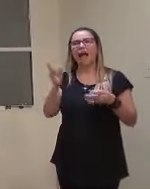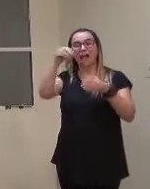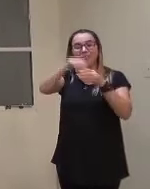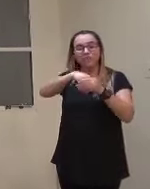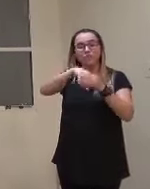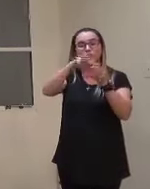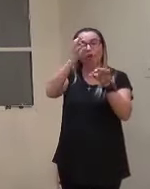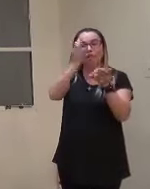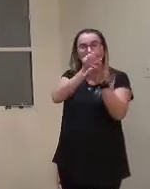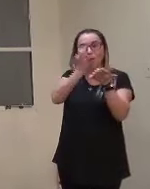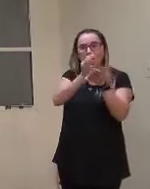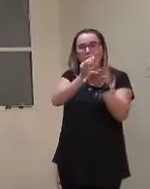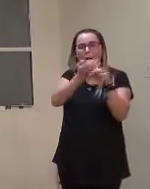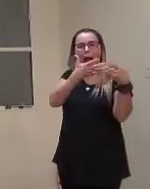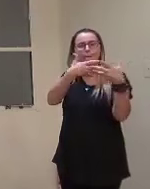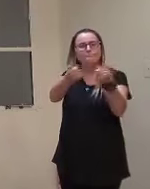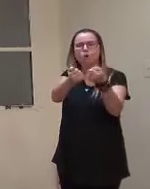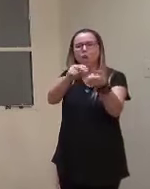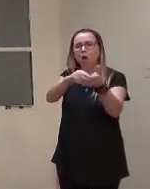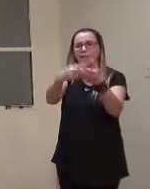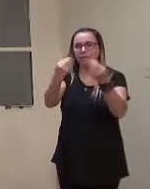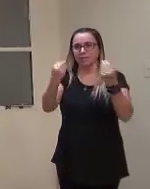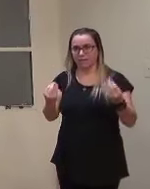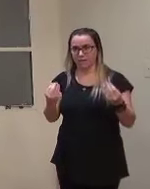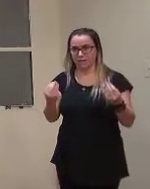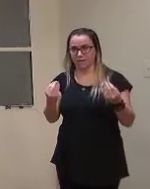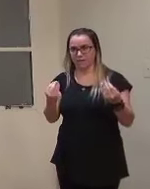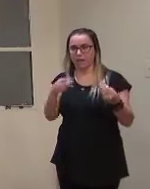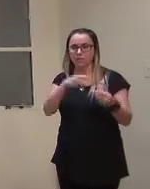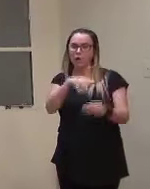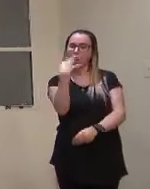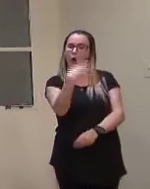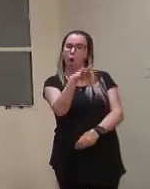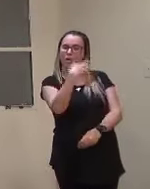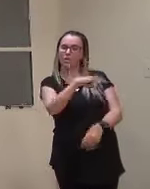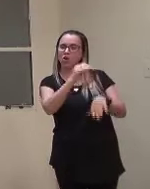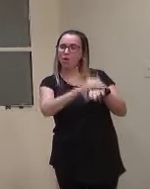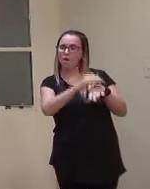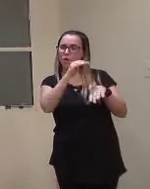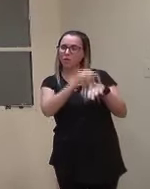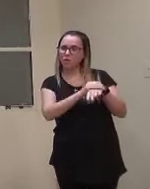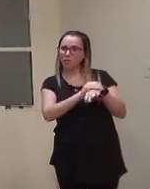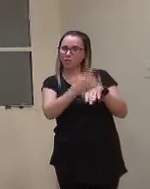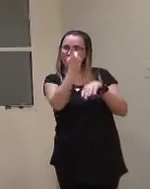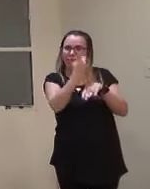en el sentido de que no es la obligación y la responsabilidad